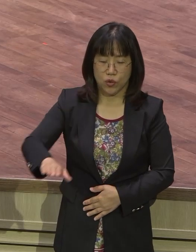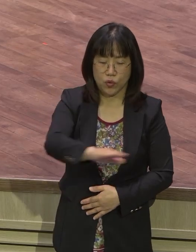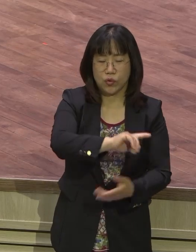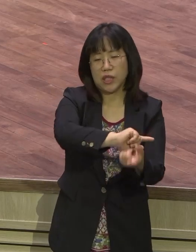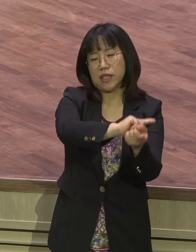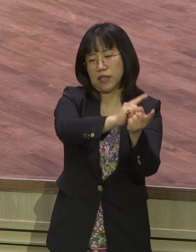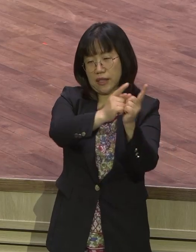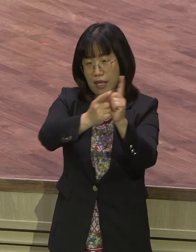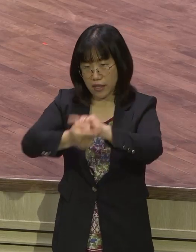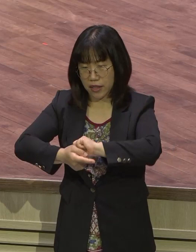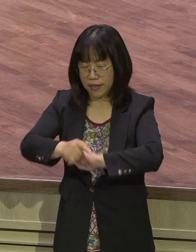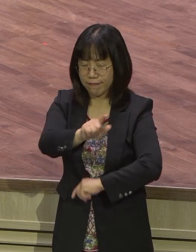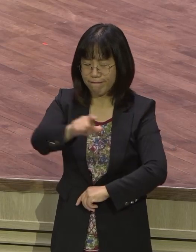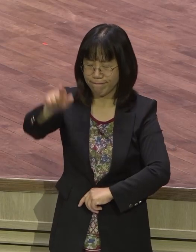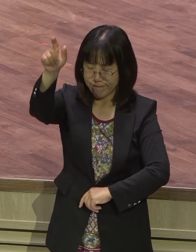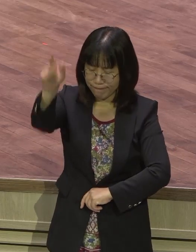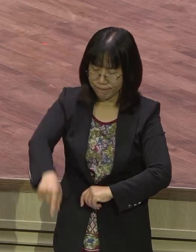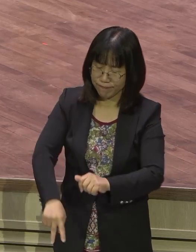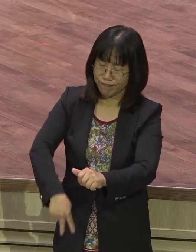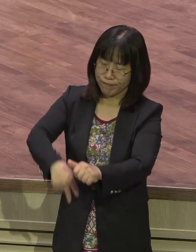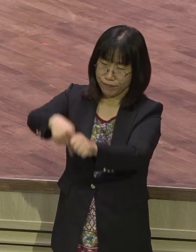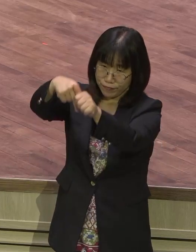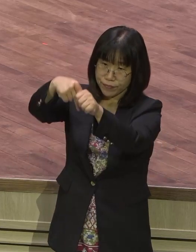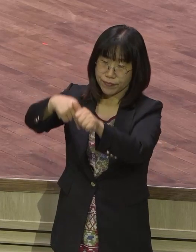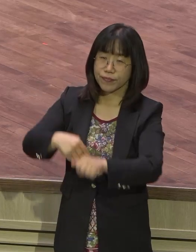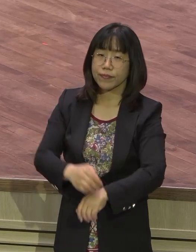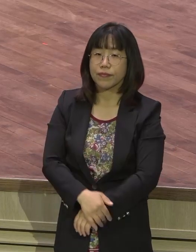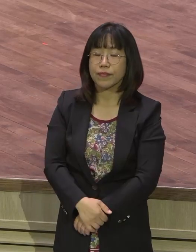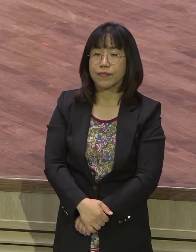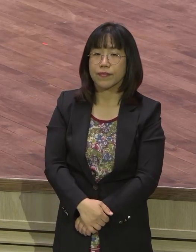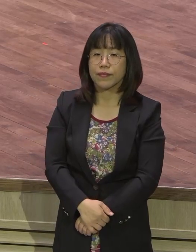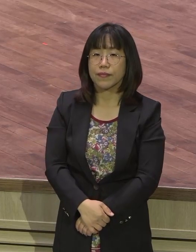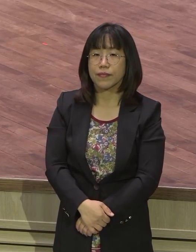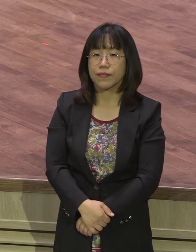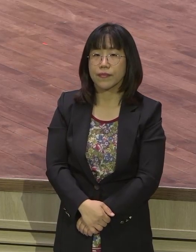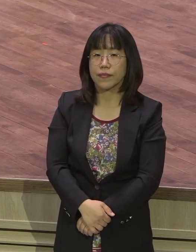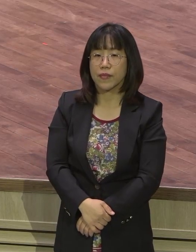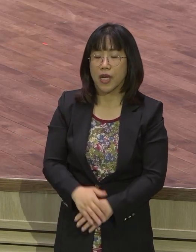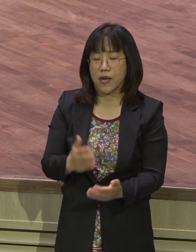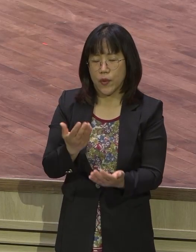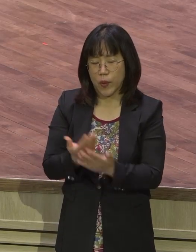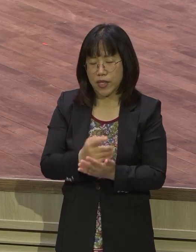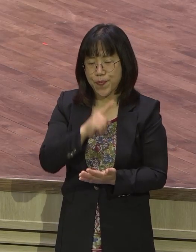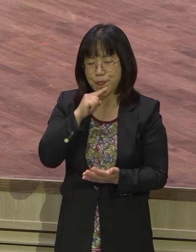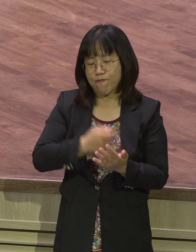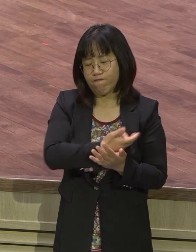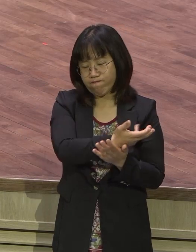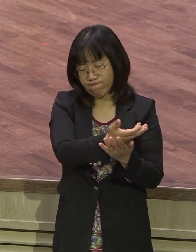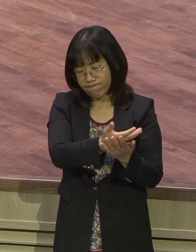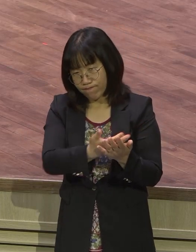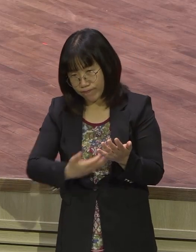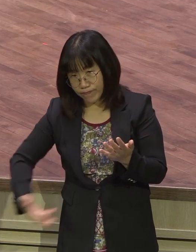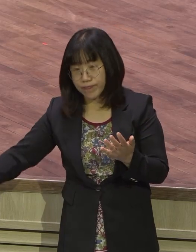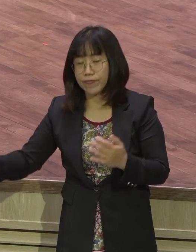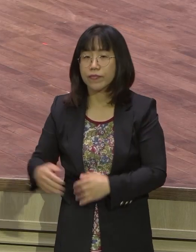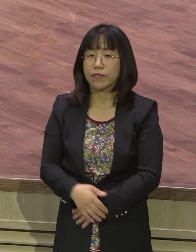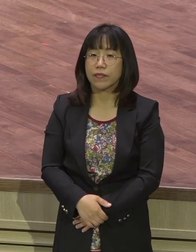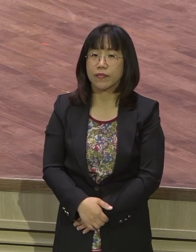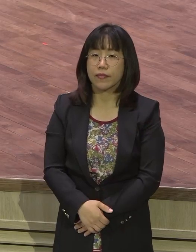우리가 매일 해야 되는데 희생 제물이 되셔서 십자가에서 보혈의 피를 흘리심으로 인해서